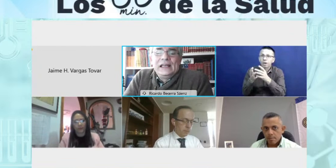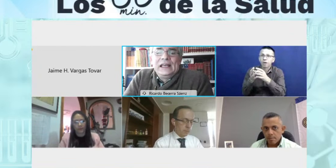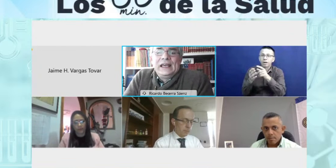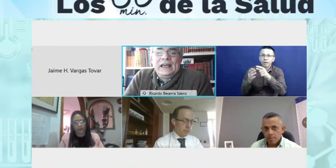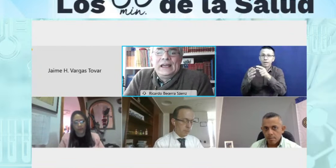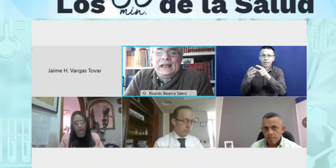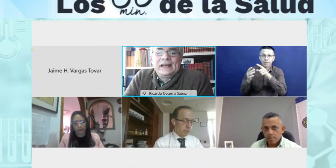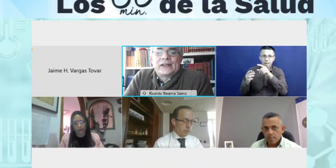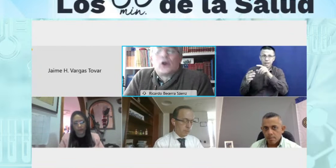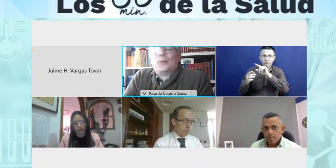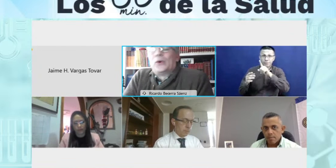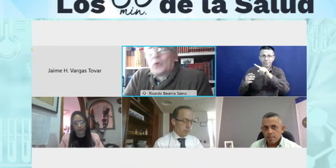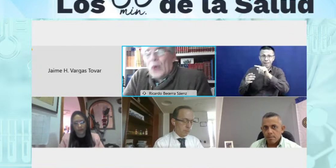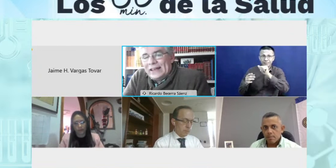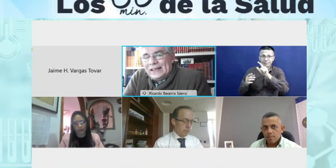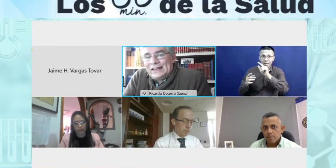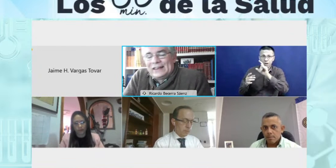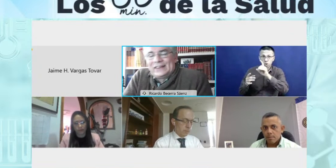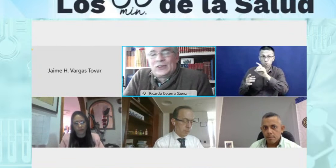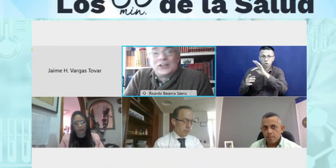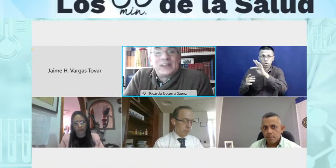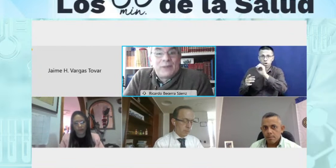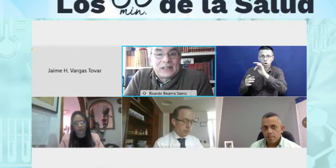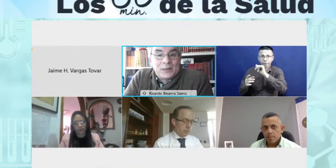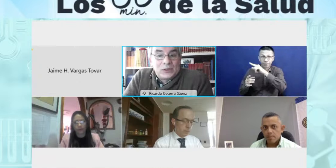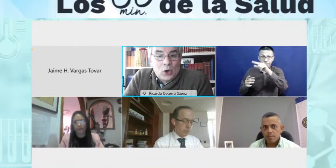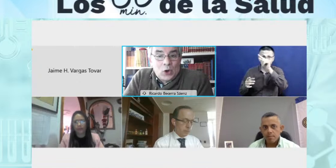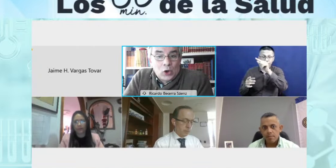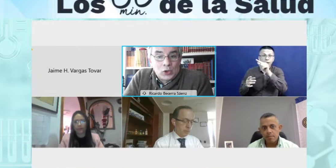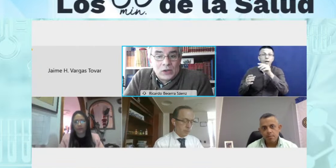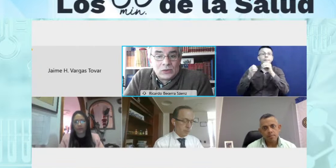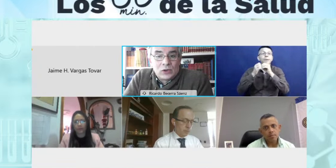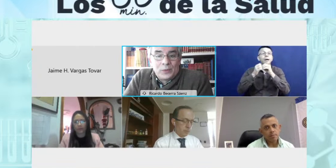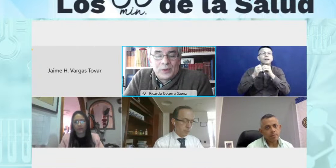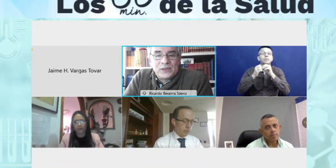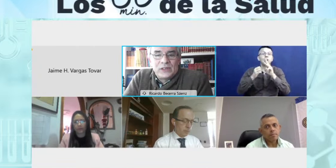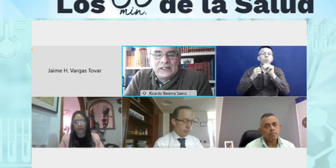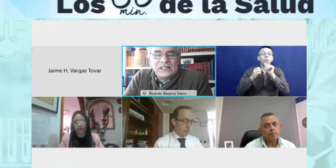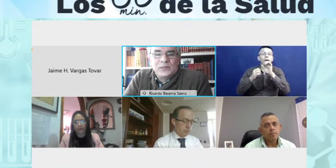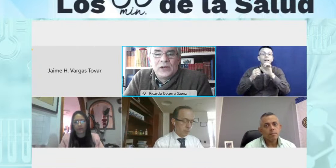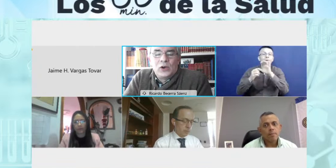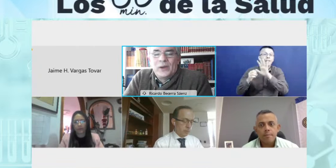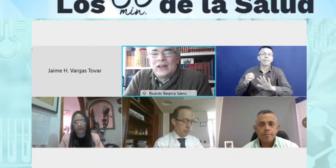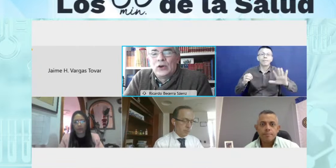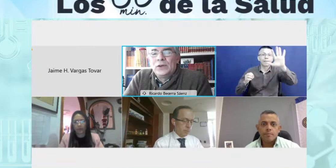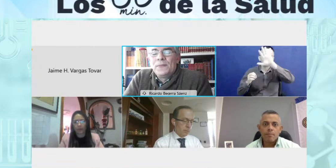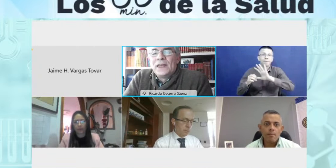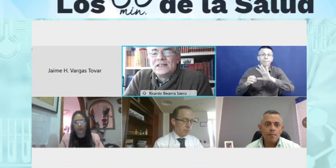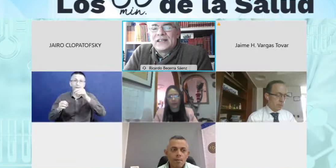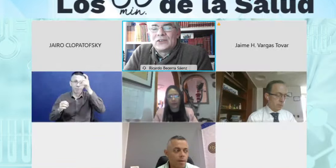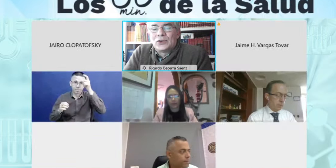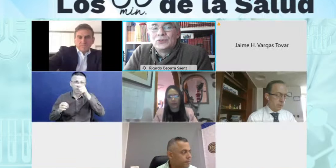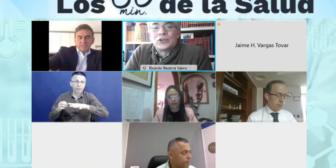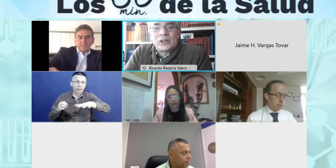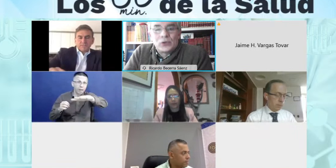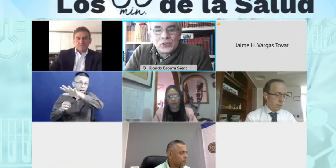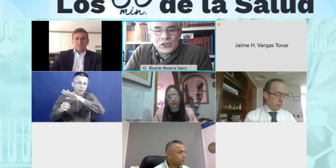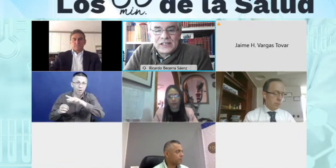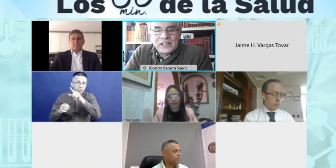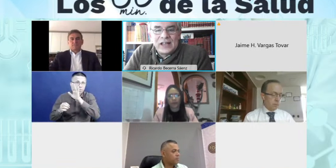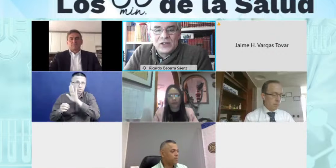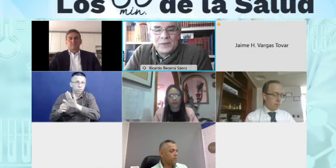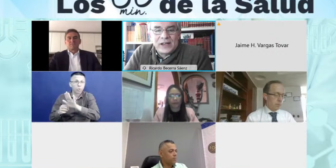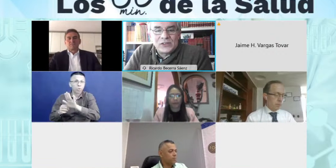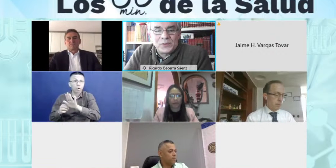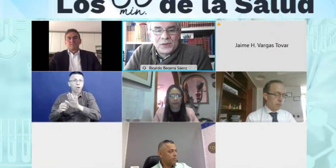Total, como Walter en el territorio, en el departamento de Córdoba, con un compromiso altísimo del gobernador, ¿cierto? Con unos recursos